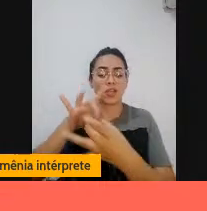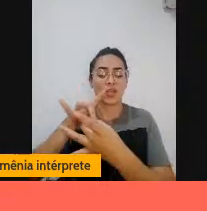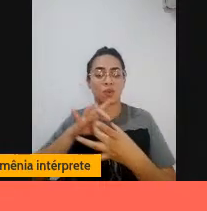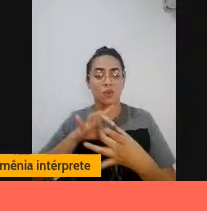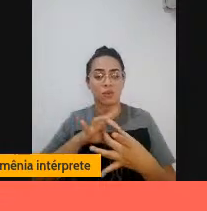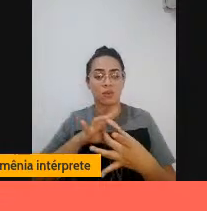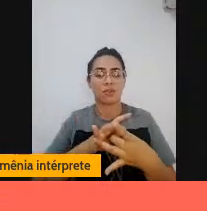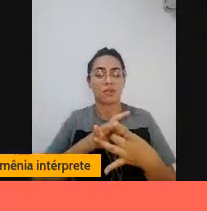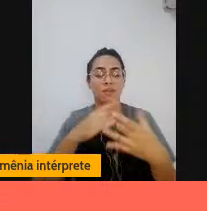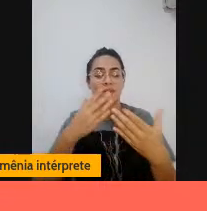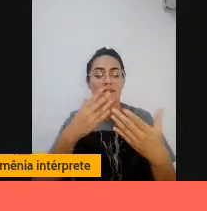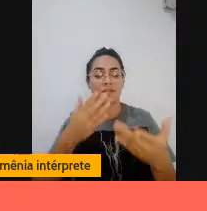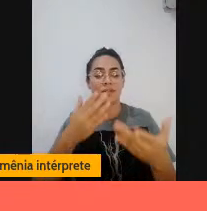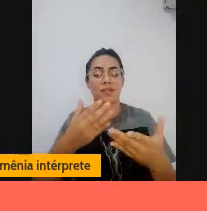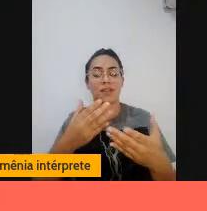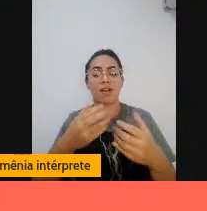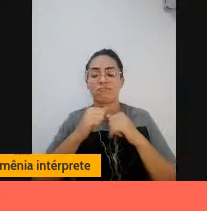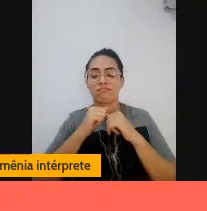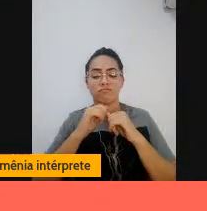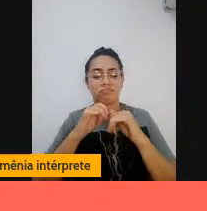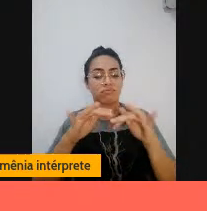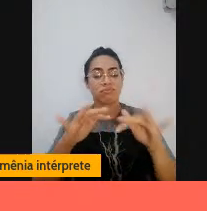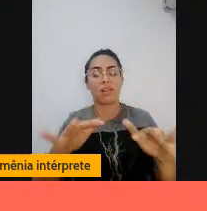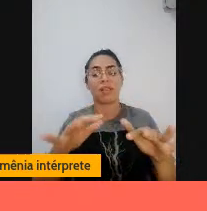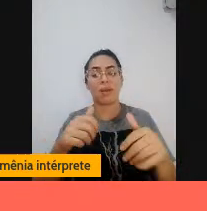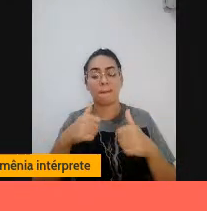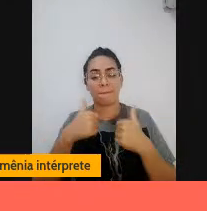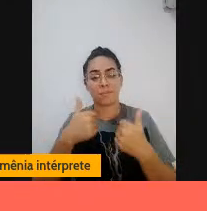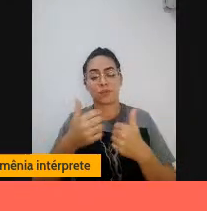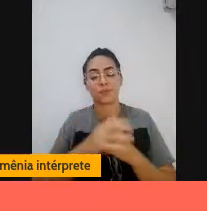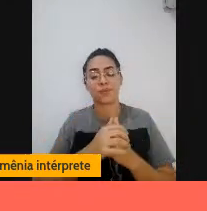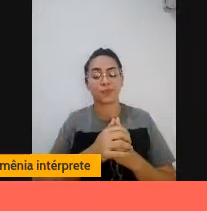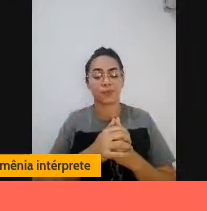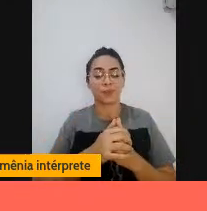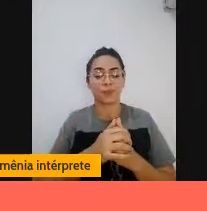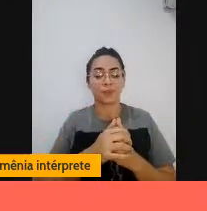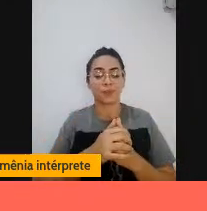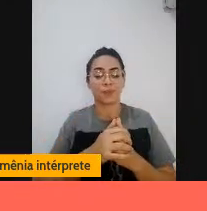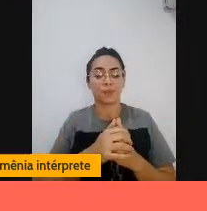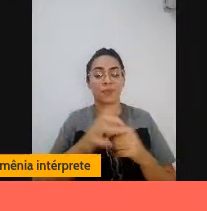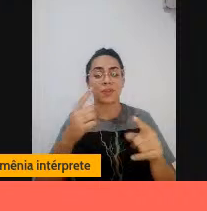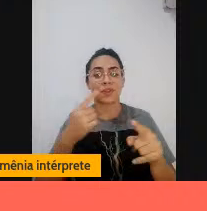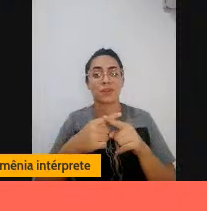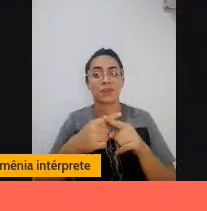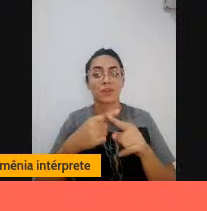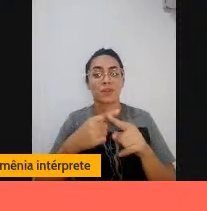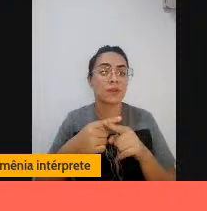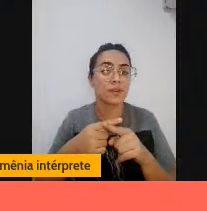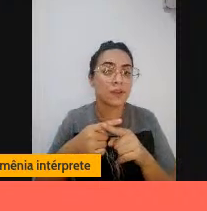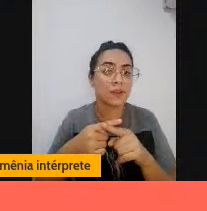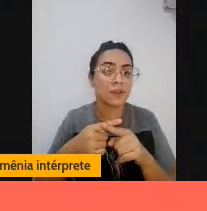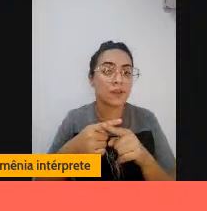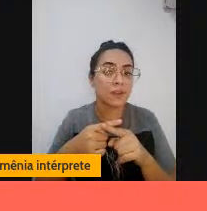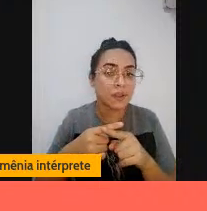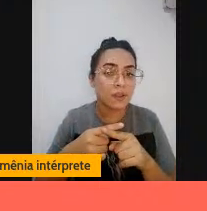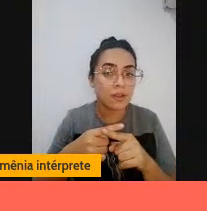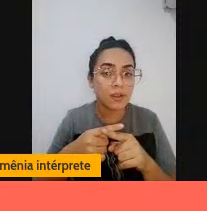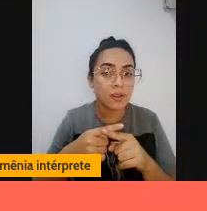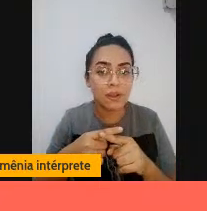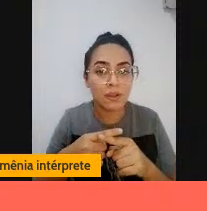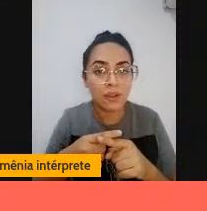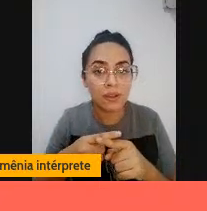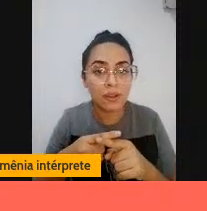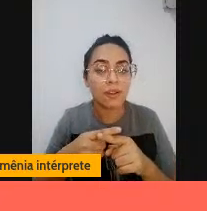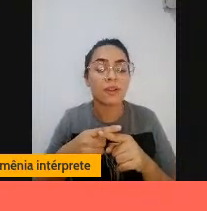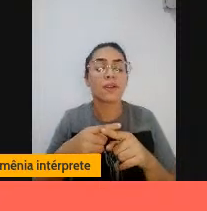isso terá uma repercussão no futuro. Porque o que a gente gostaria é que o pessoal da ESA, ou o pessoal de infantil,